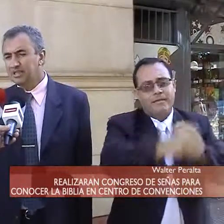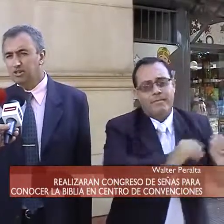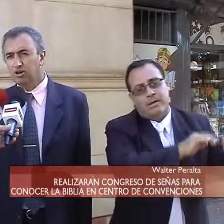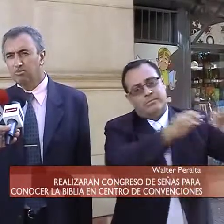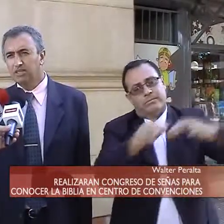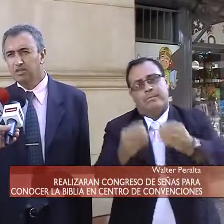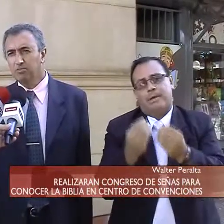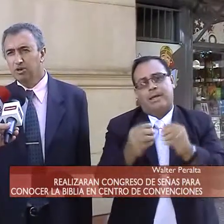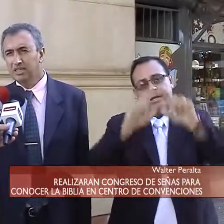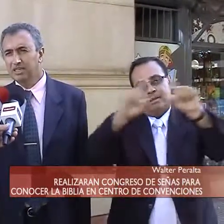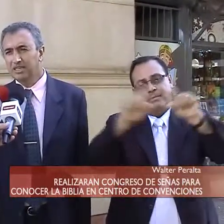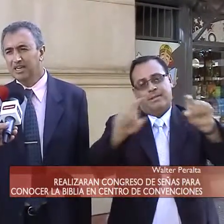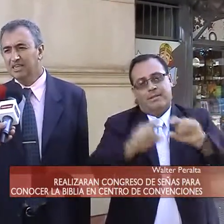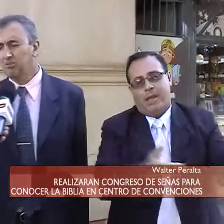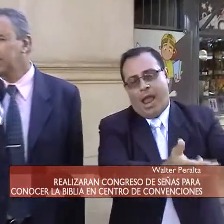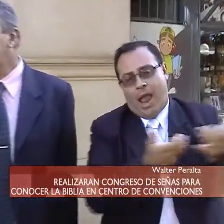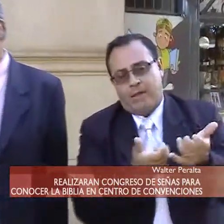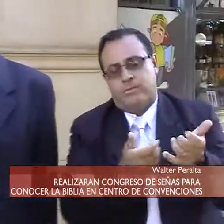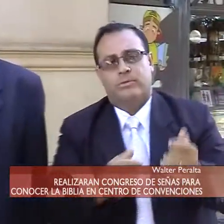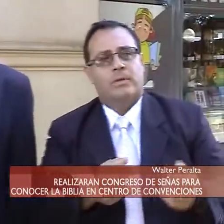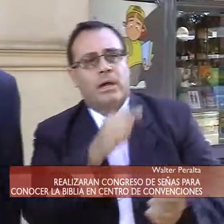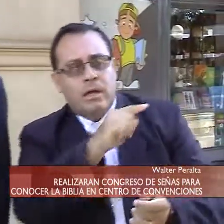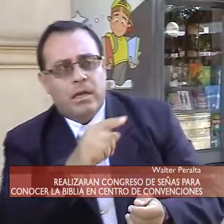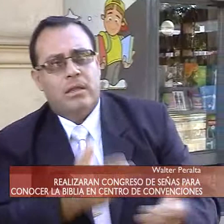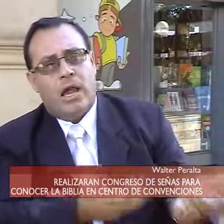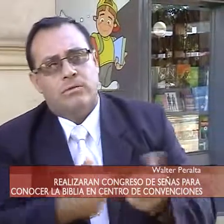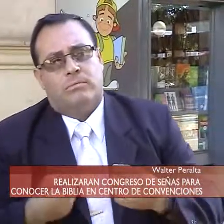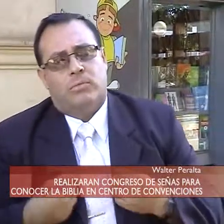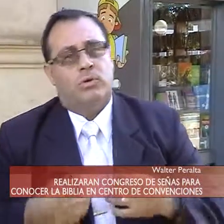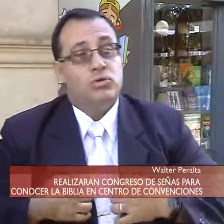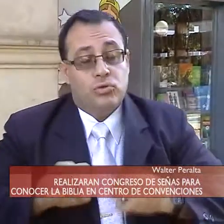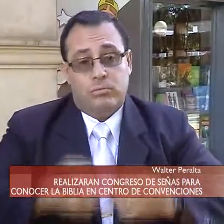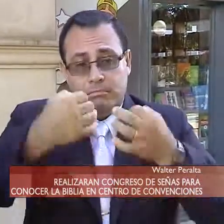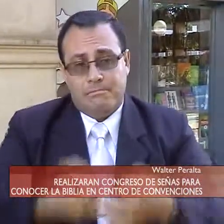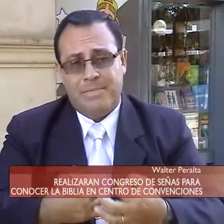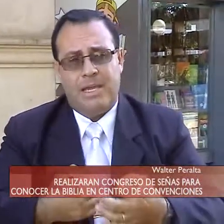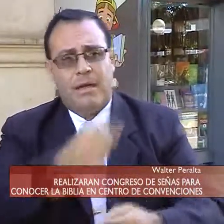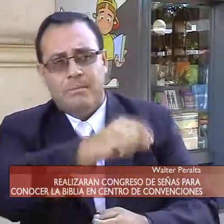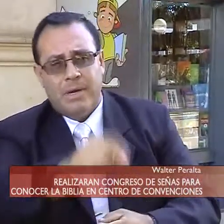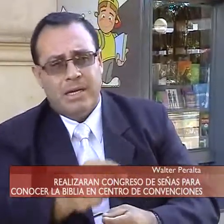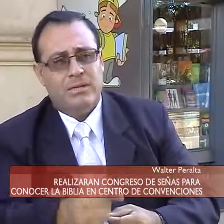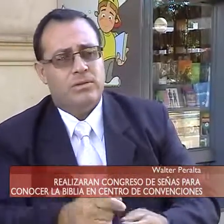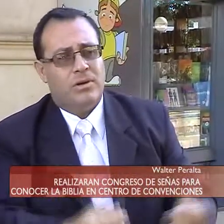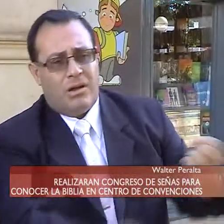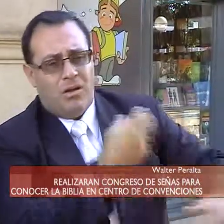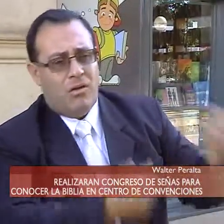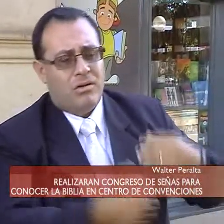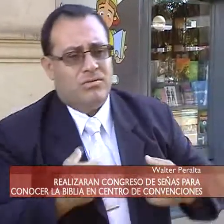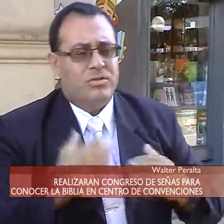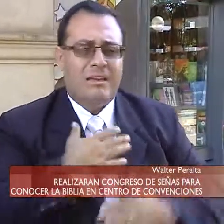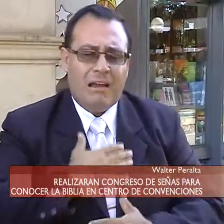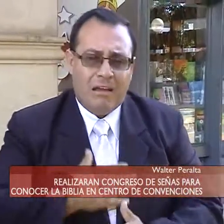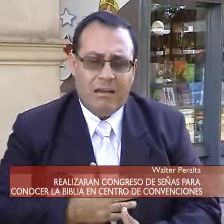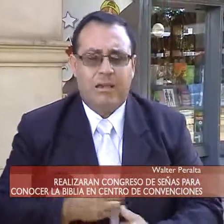asamblea que se da en el Centro de Convenciones, porque se realiza completamente en lengua de señas, de tal manera que los sordos, hipoacúsicos y los familiares de